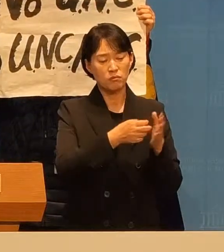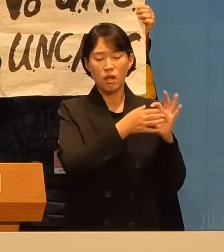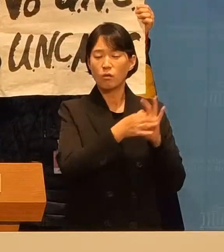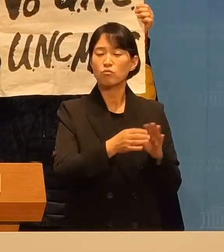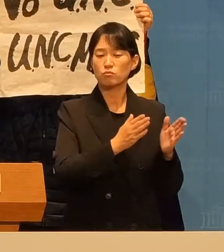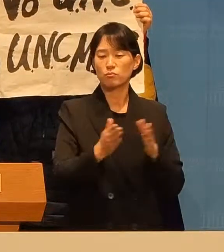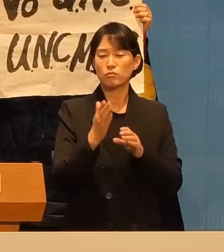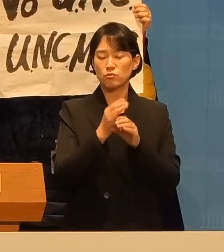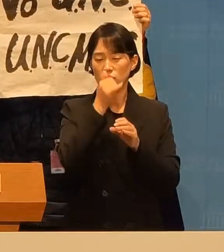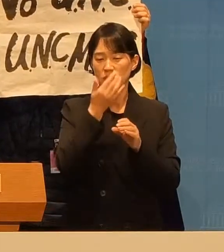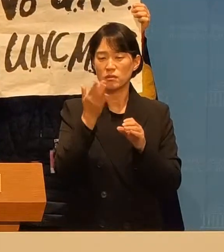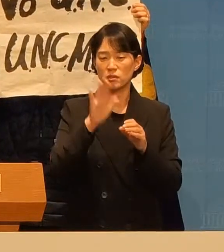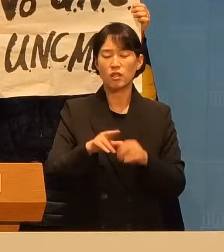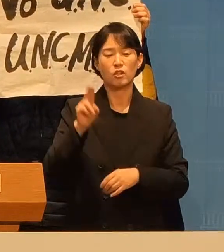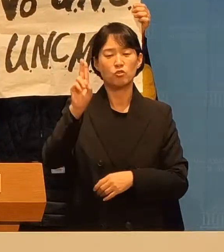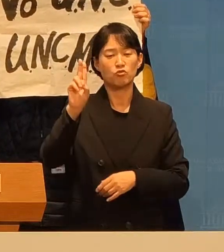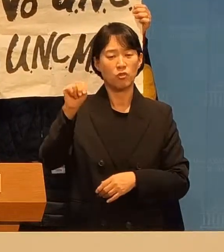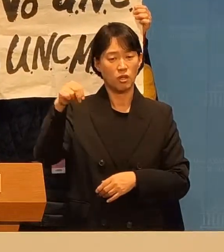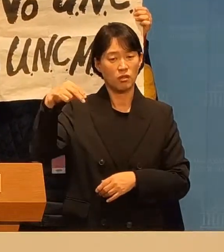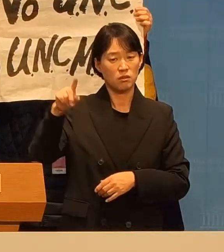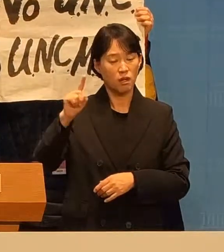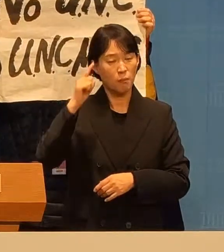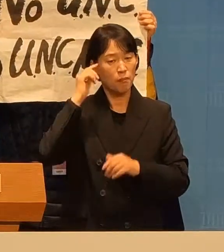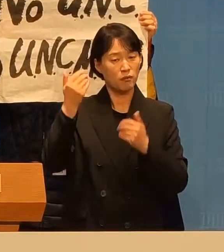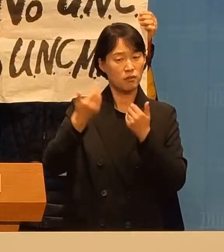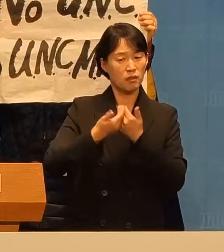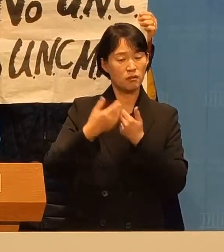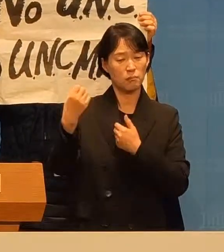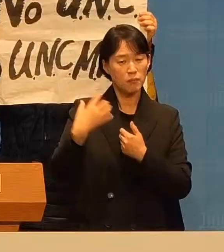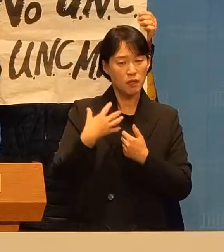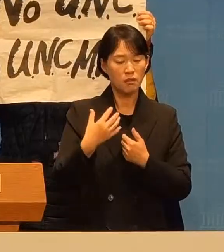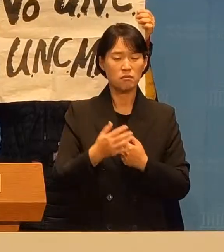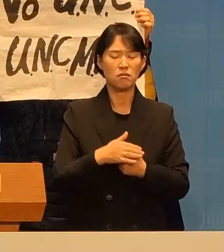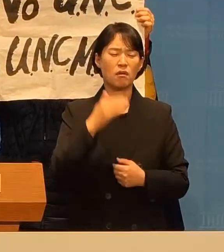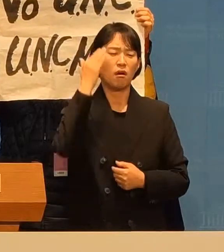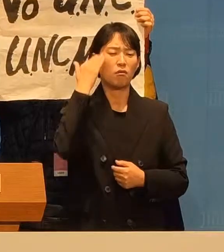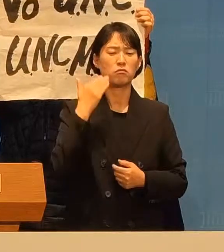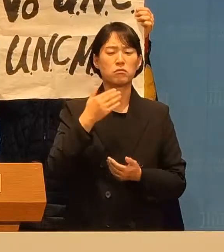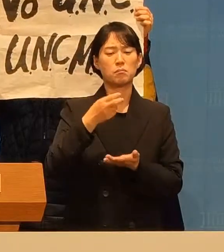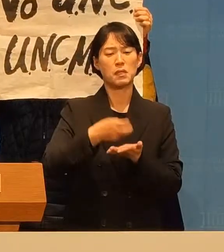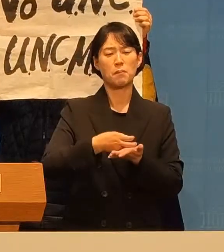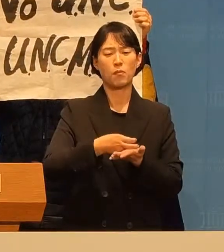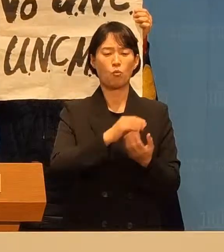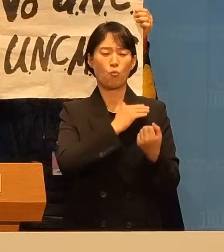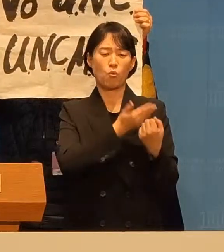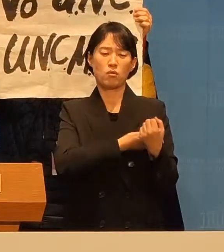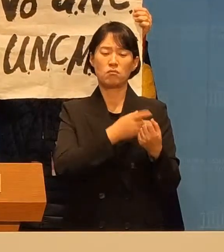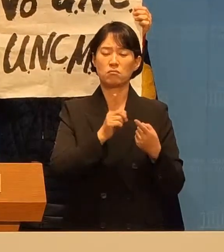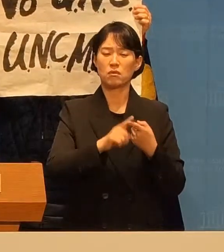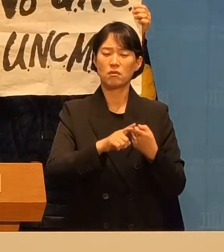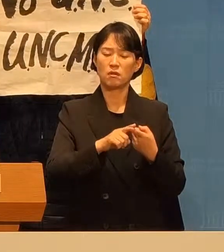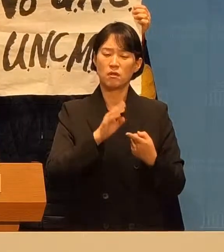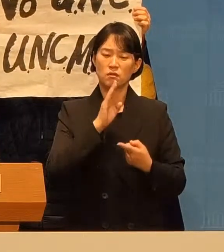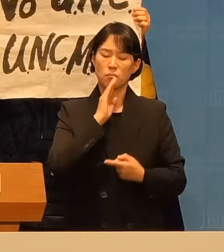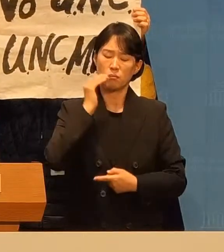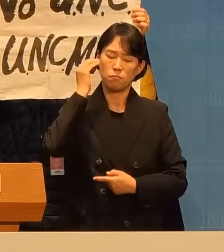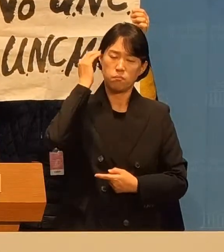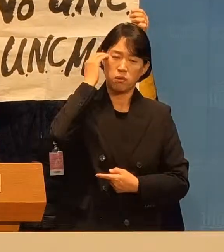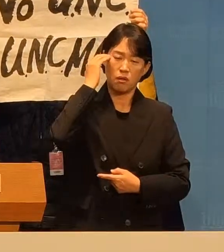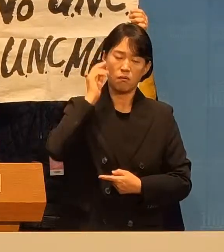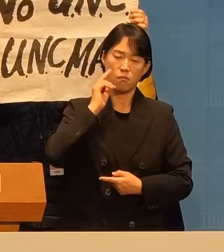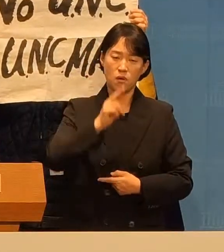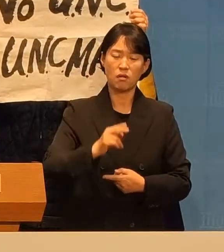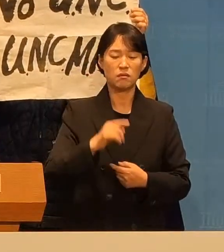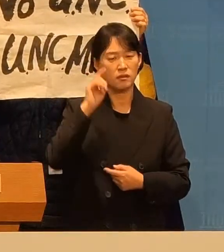있는데 유엔사가 이것에 대해서 반대하는 성명을 낸 것은 한국 입법 주권에 대한 심대한 침해가 아닌가